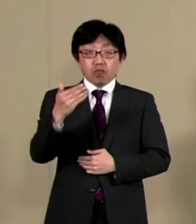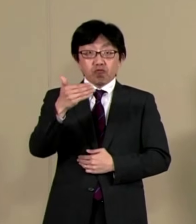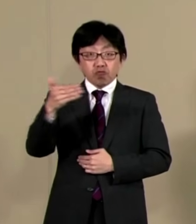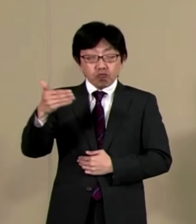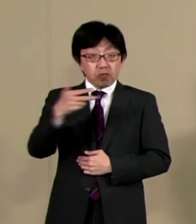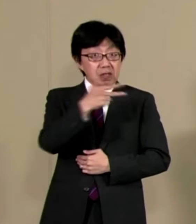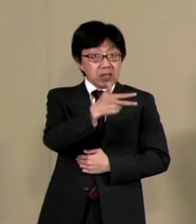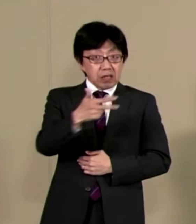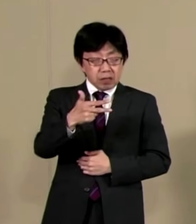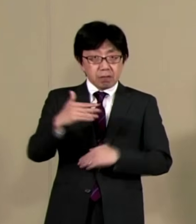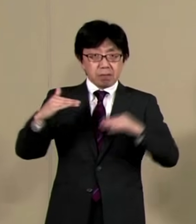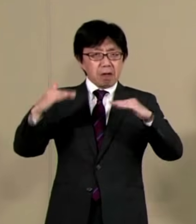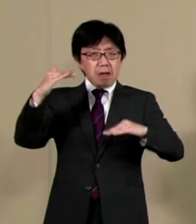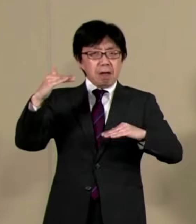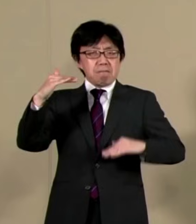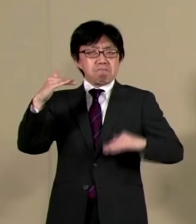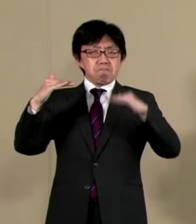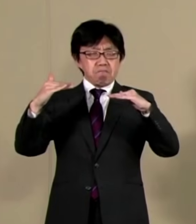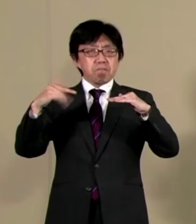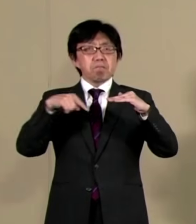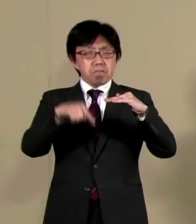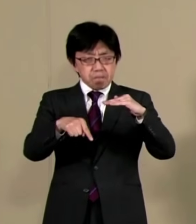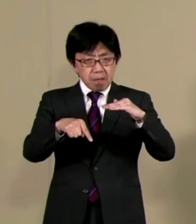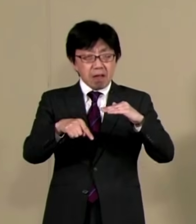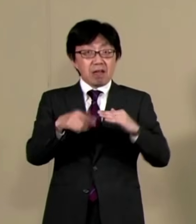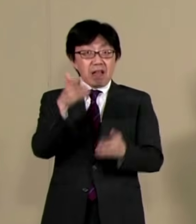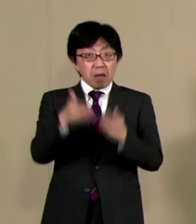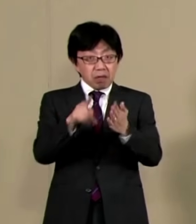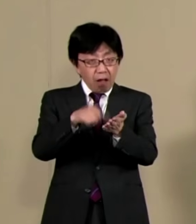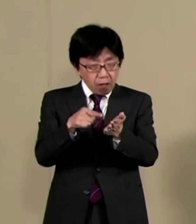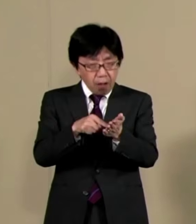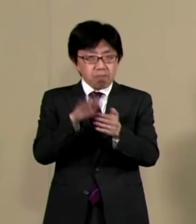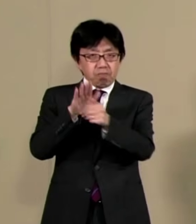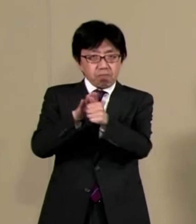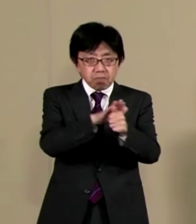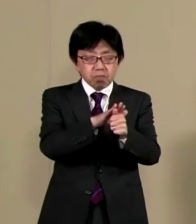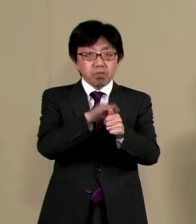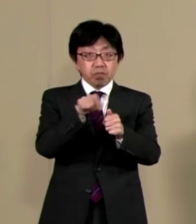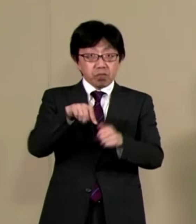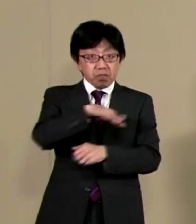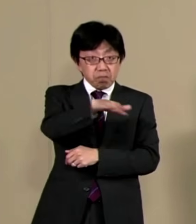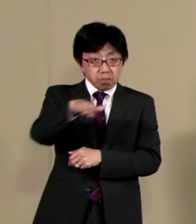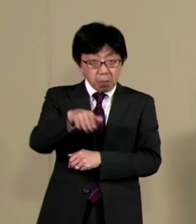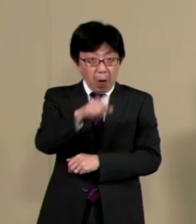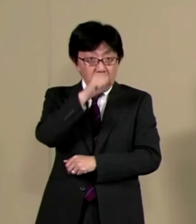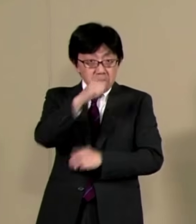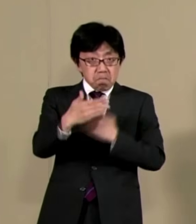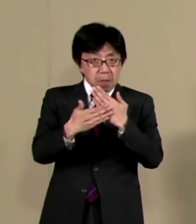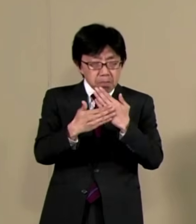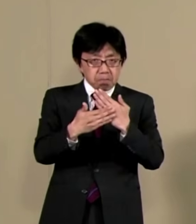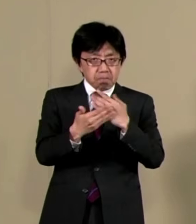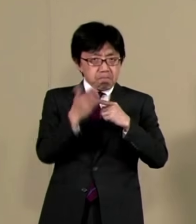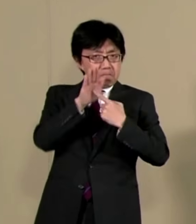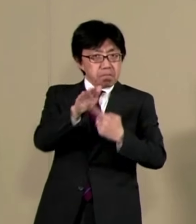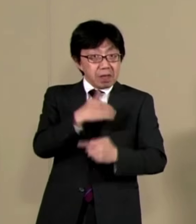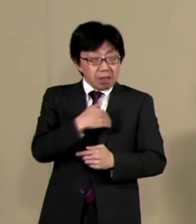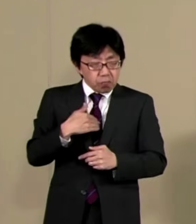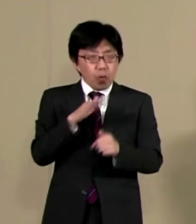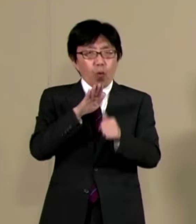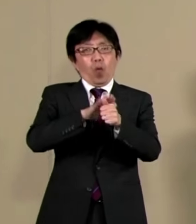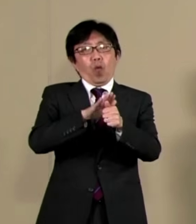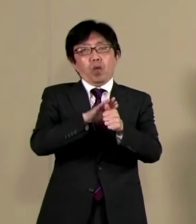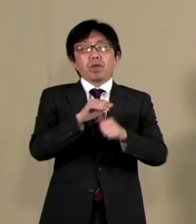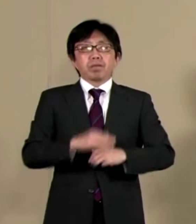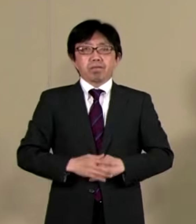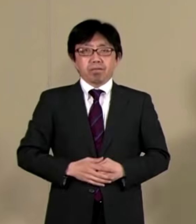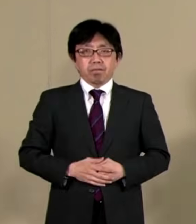です基礎的な行政サービスの重則を促し各自治体の特色を強化するよう投資し